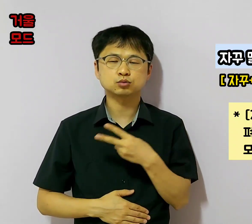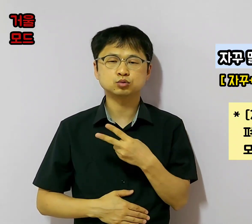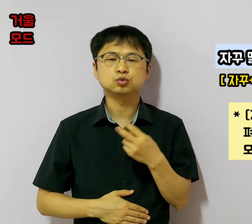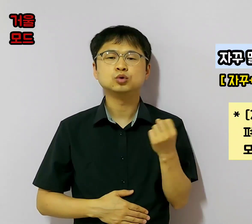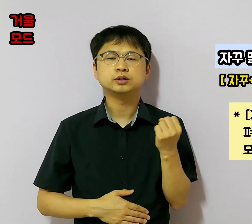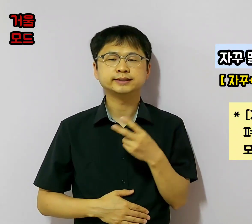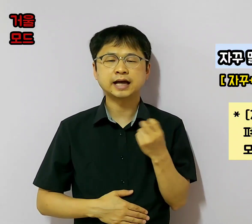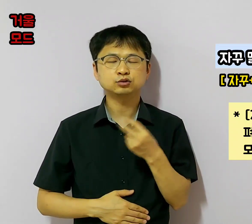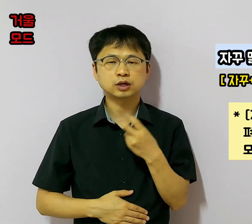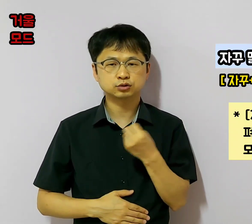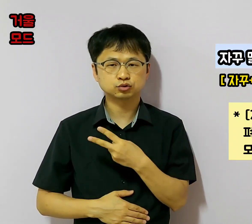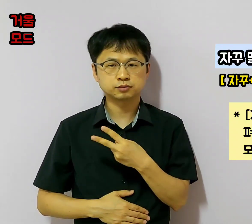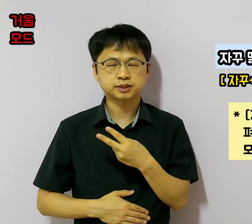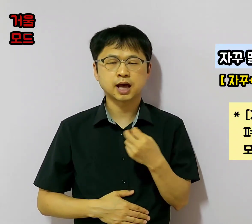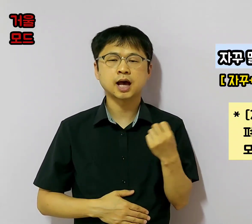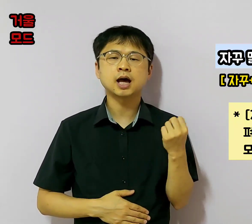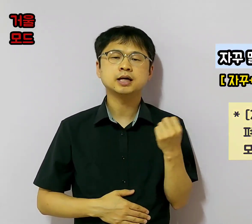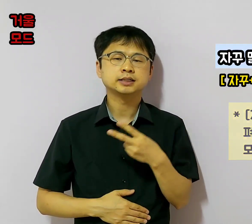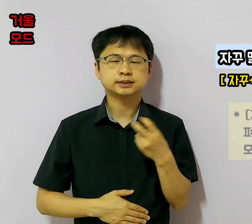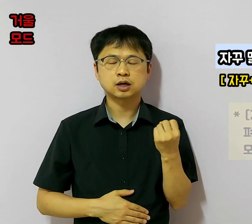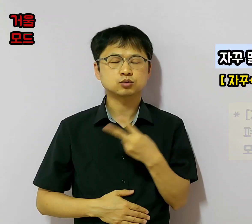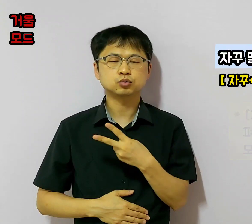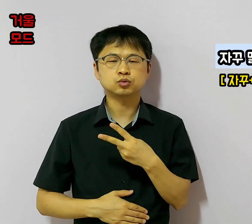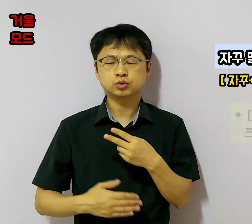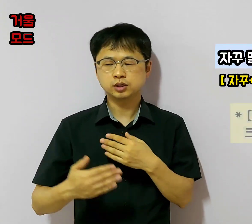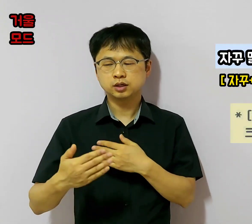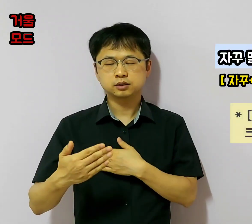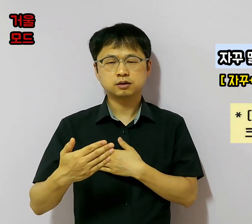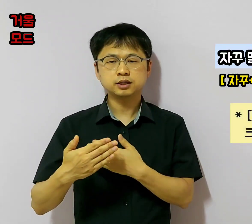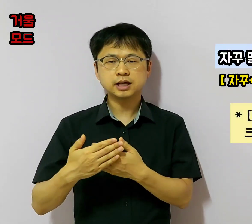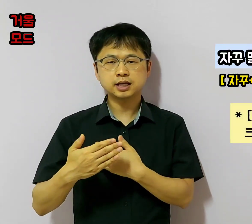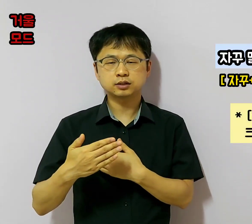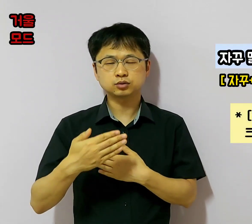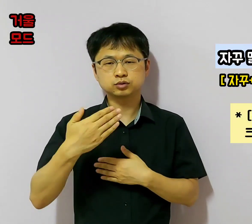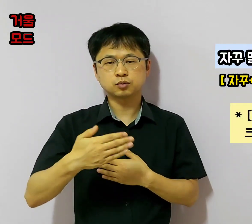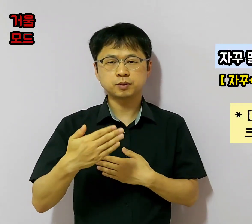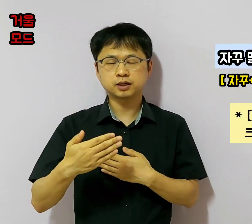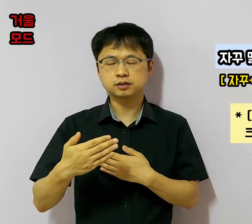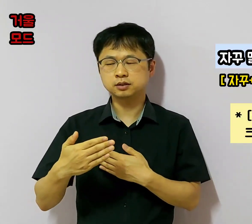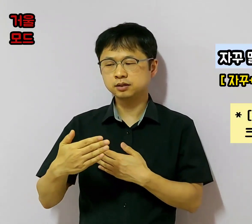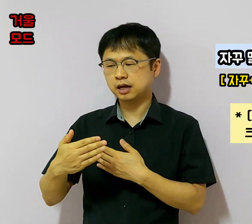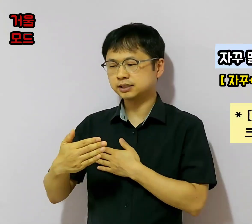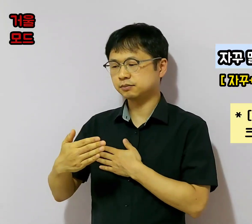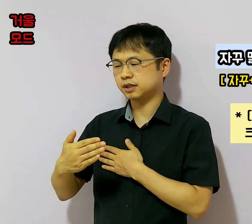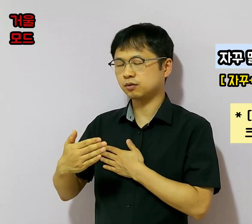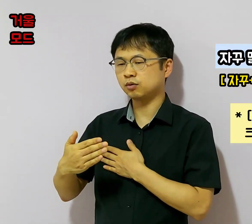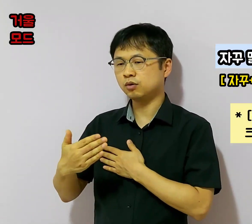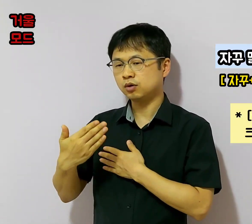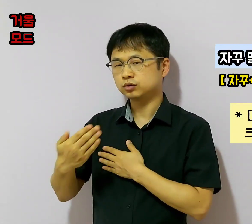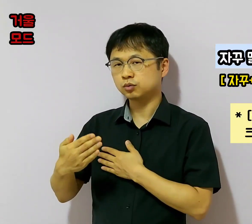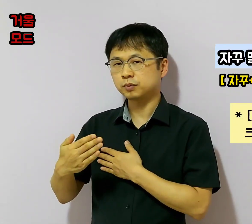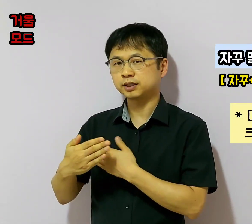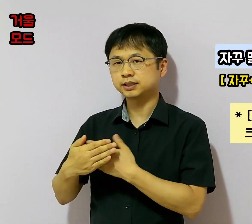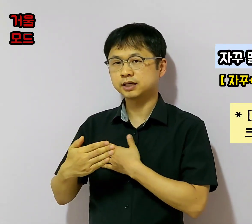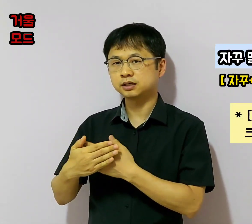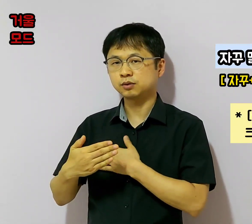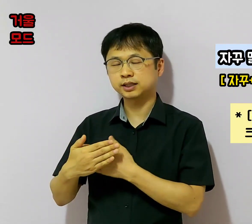자꾸, 자주라는 수어입니다. 자꾸. 떨리다라는 수어는 손바닥을 가슴에 대고 손바닥 사이를 왔다